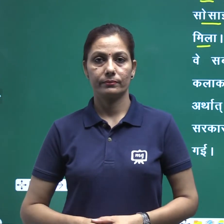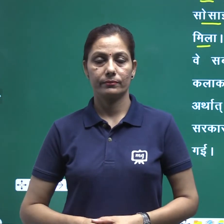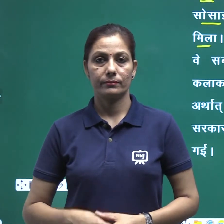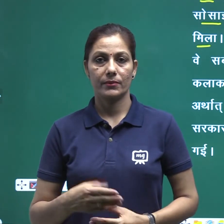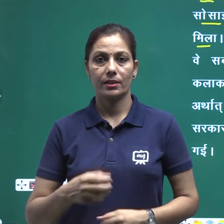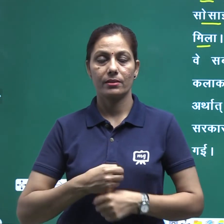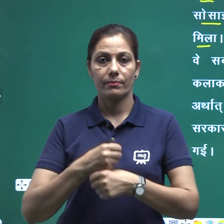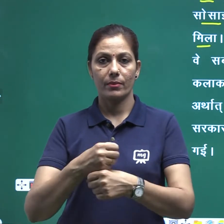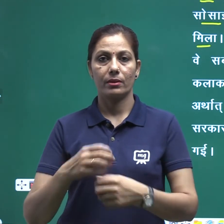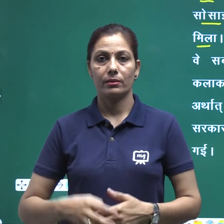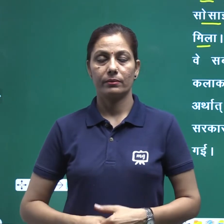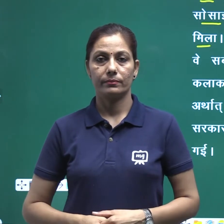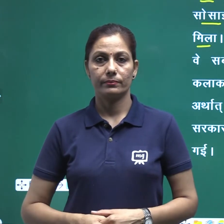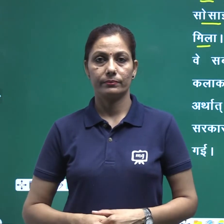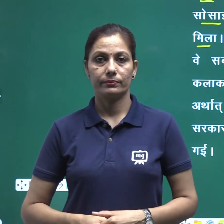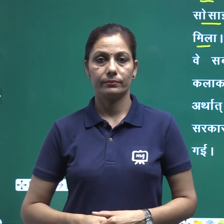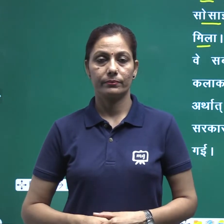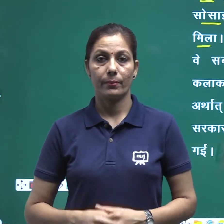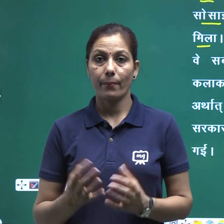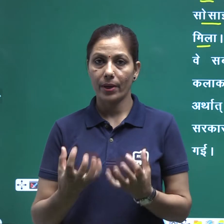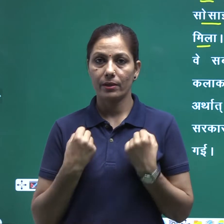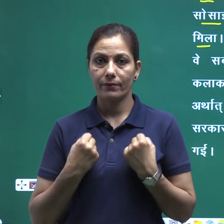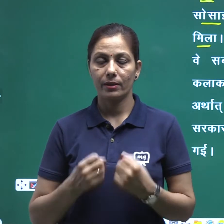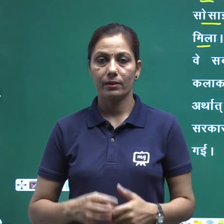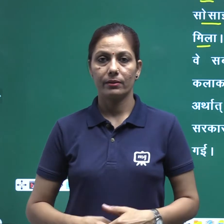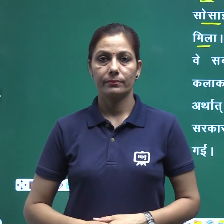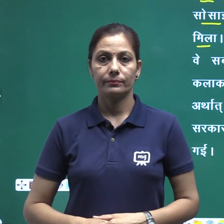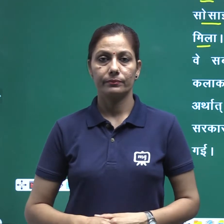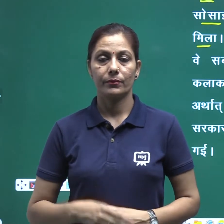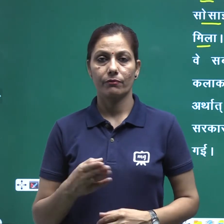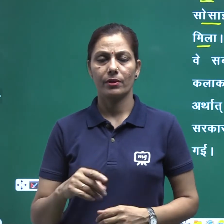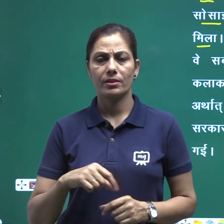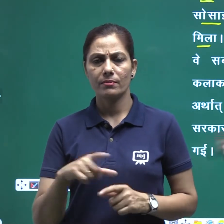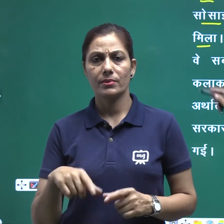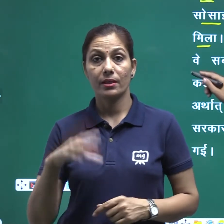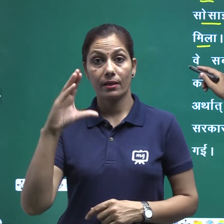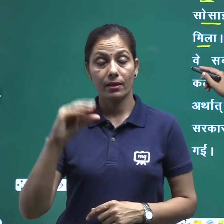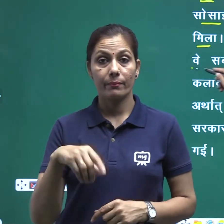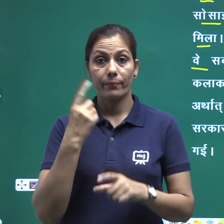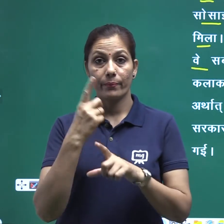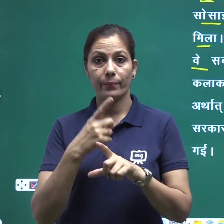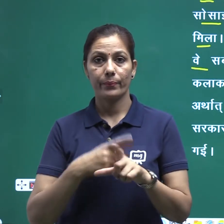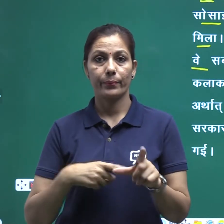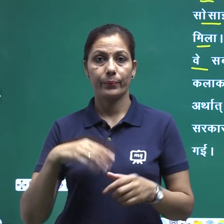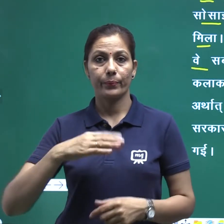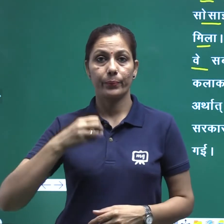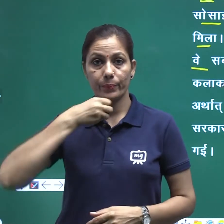यह सम्मान पाने वाले वे सबसे कम आयु के